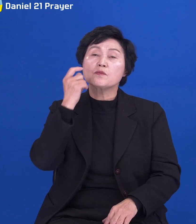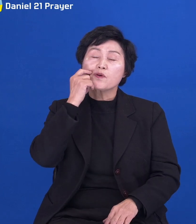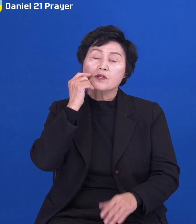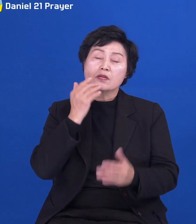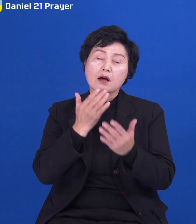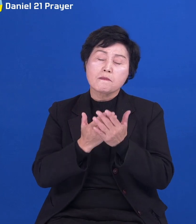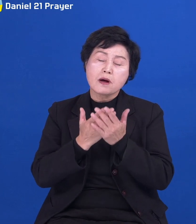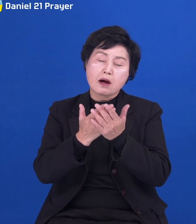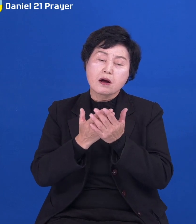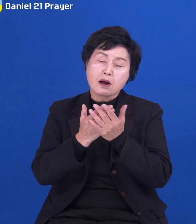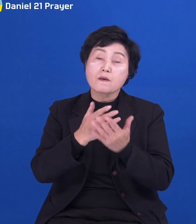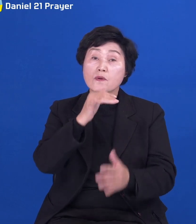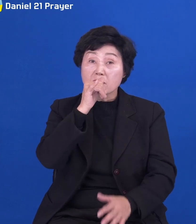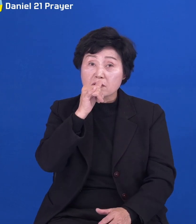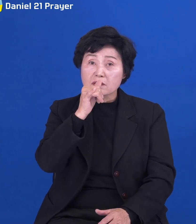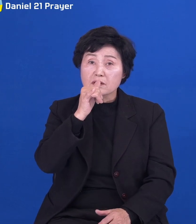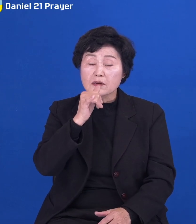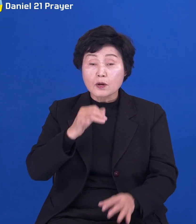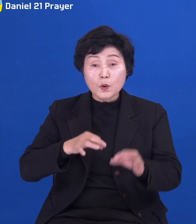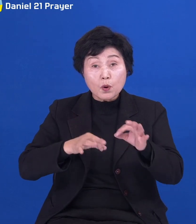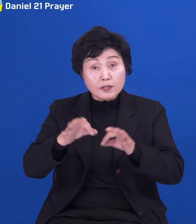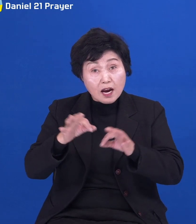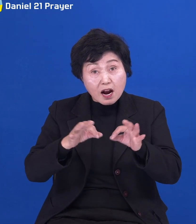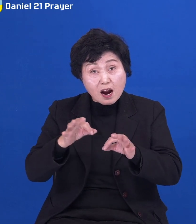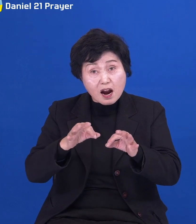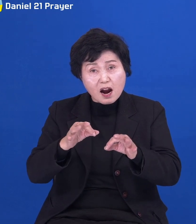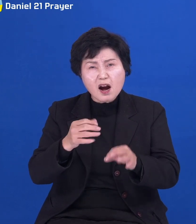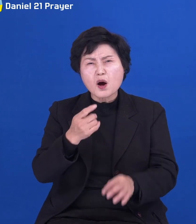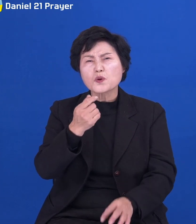이후에 좀 나아져서 한 것이 장사였어요.